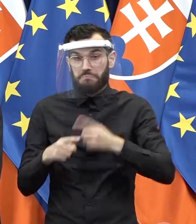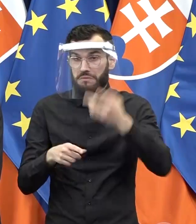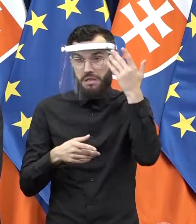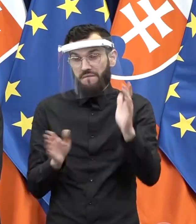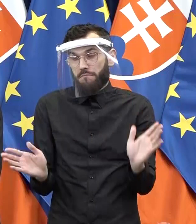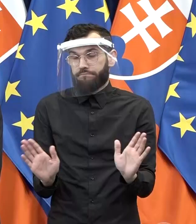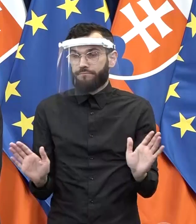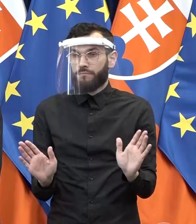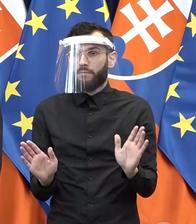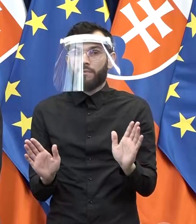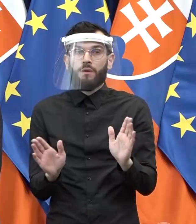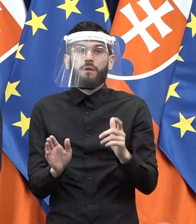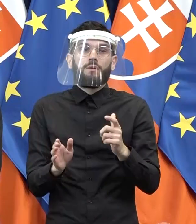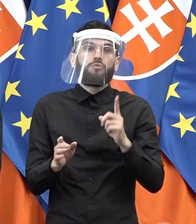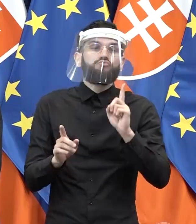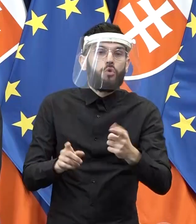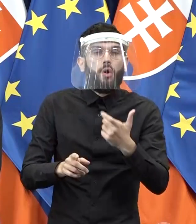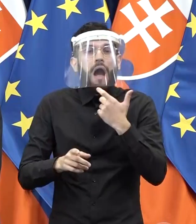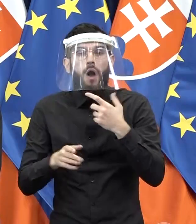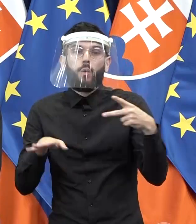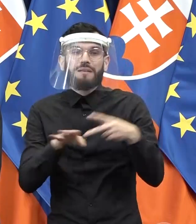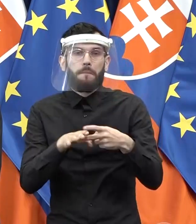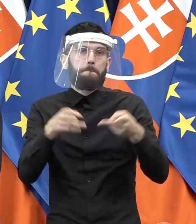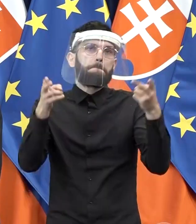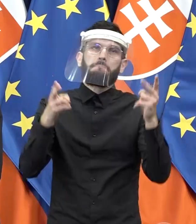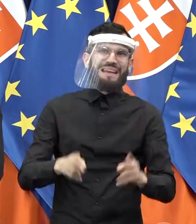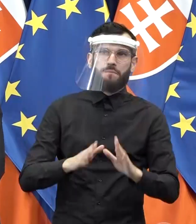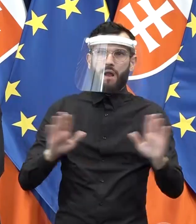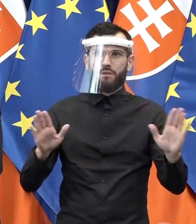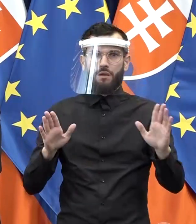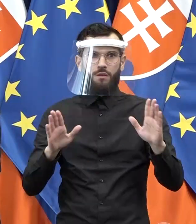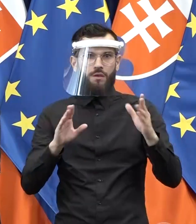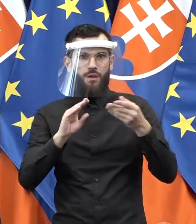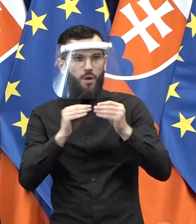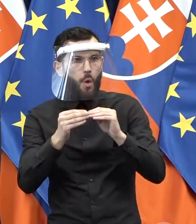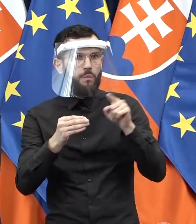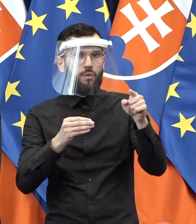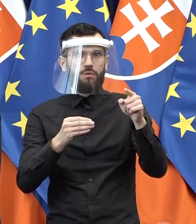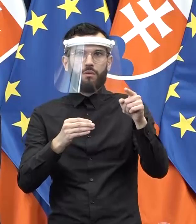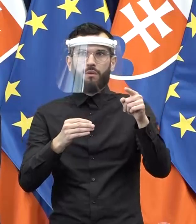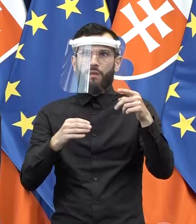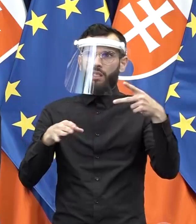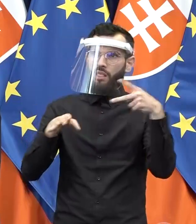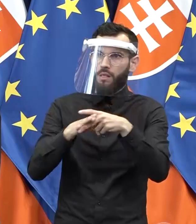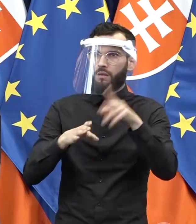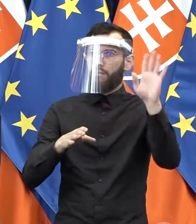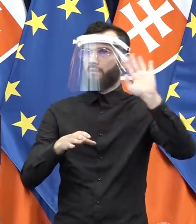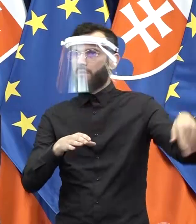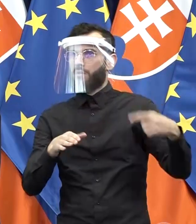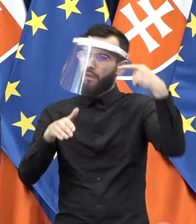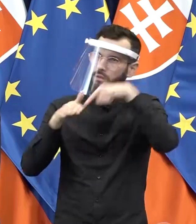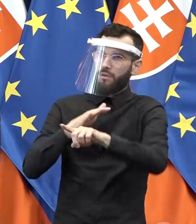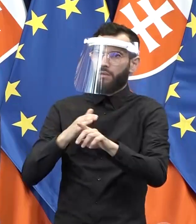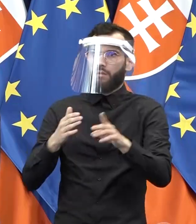alebo nevieme presne, akým spôsobom zabezpečíme to, keď nám zrazu tie prevádzky nebudú dodržiavať tento systém. Dnes